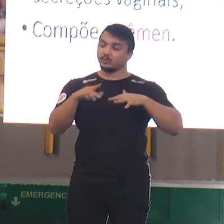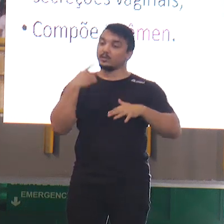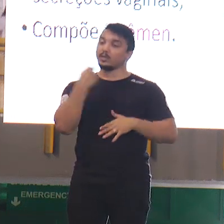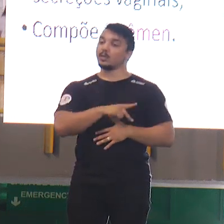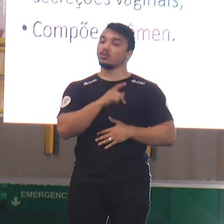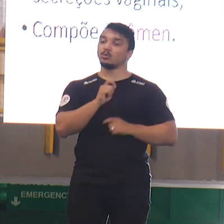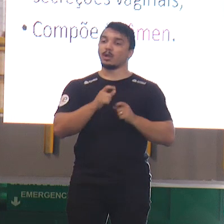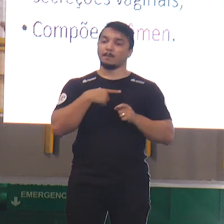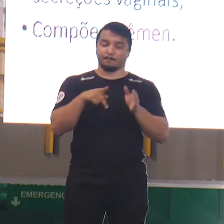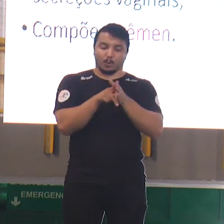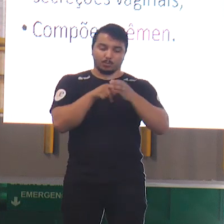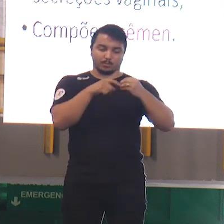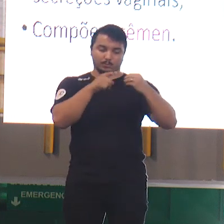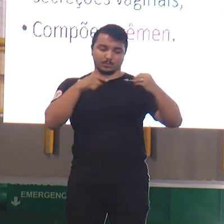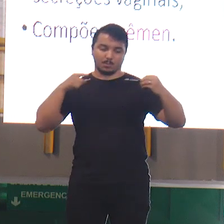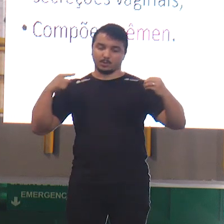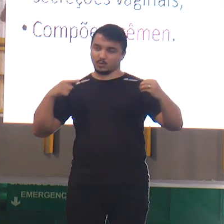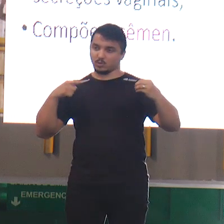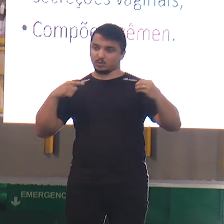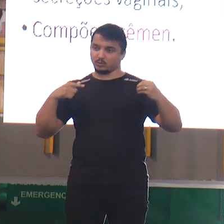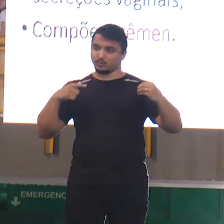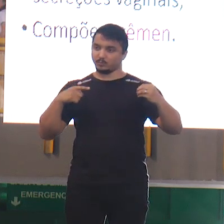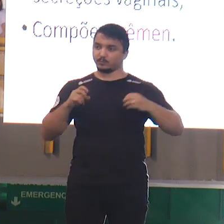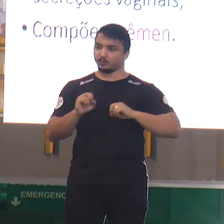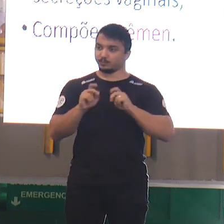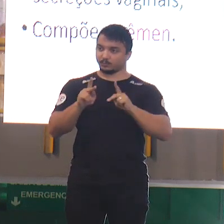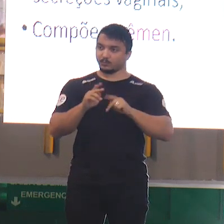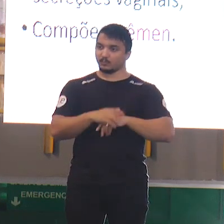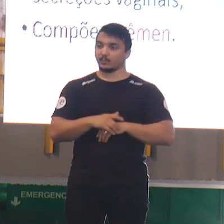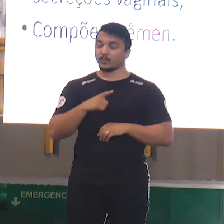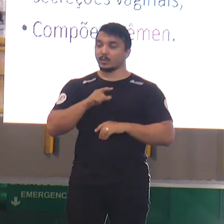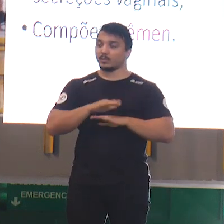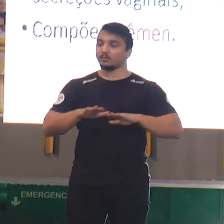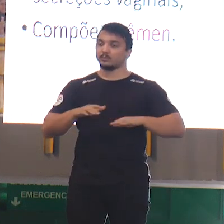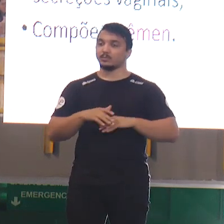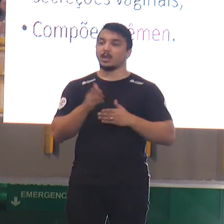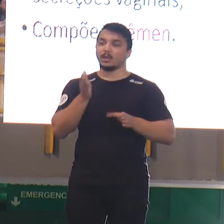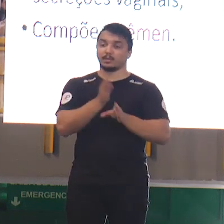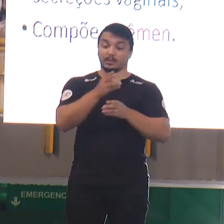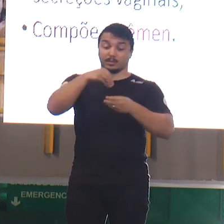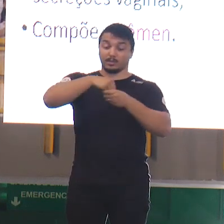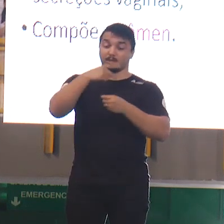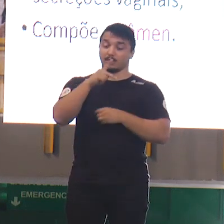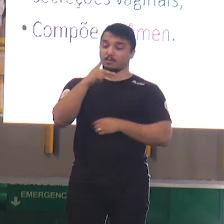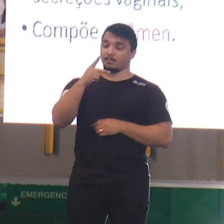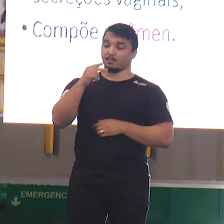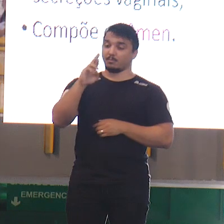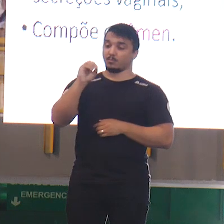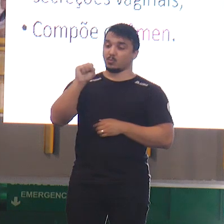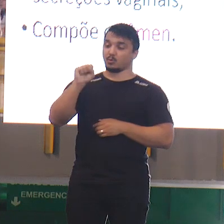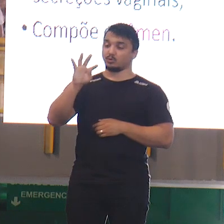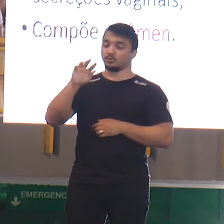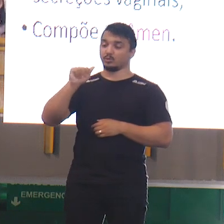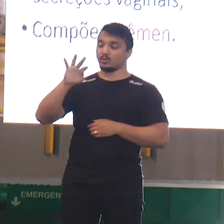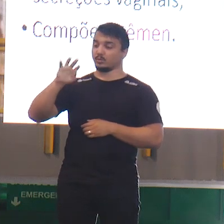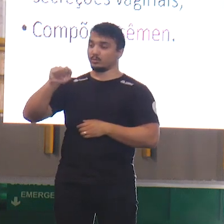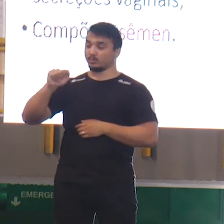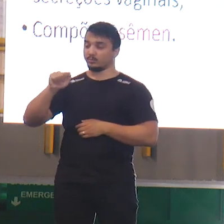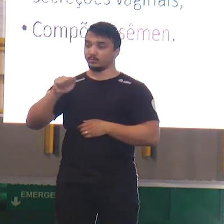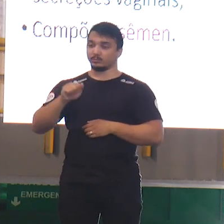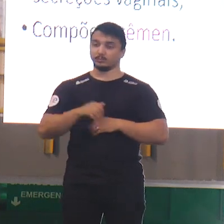quem? Dos espermatozoides. Tudo bem? Então você vai ter isso aqui no caso da próstata. Como falei para vocês, a